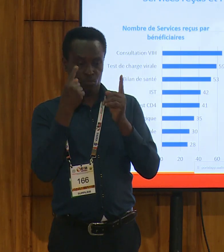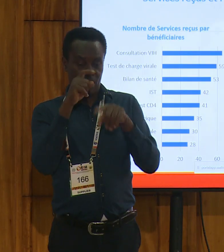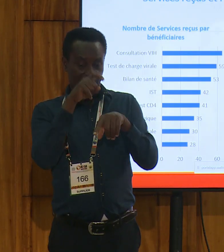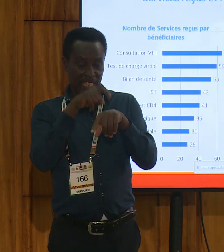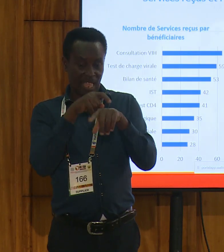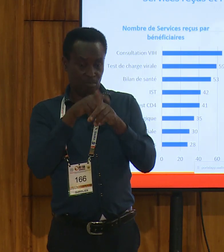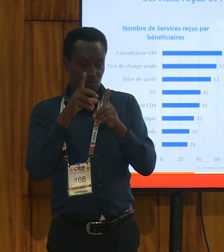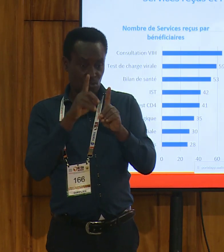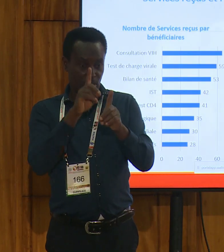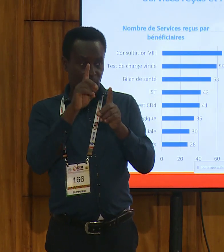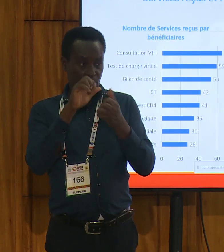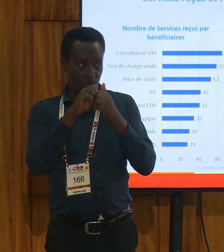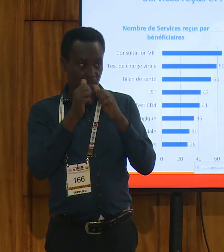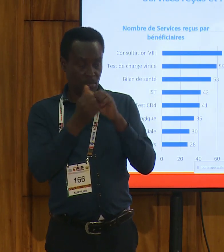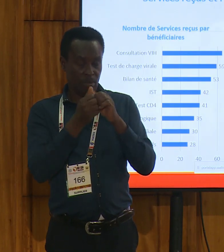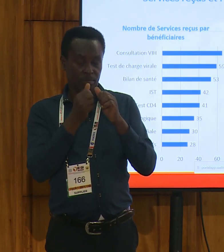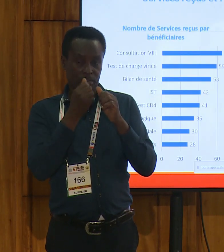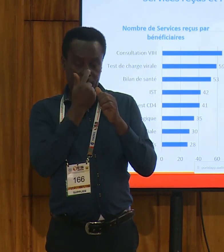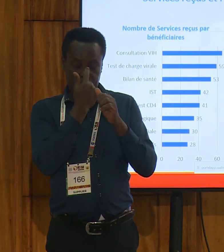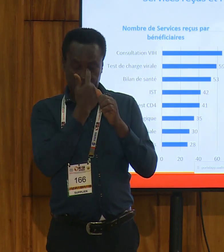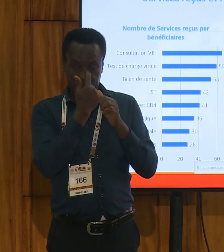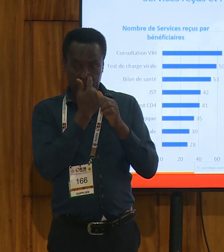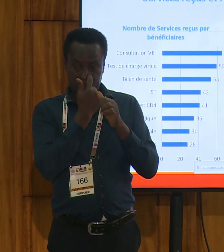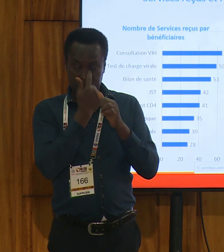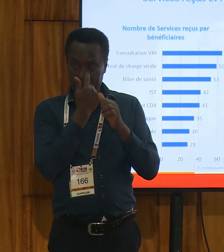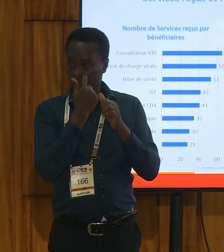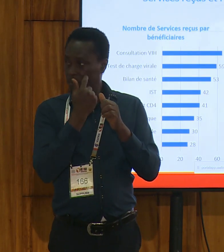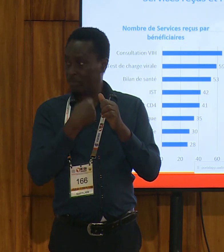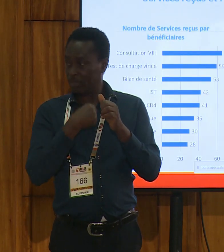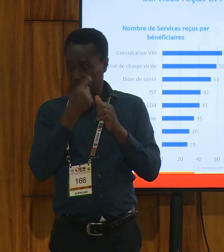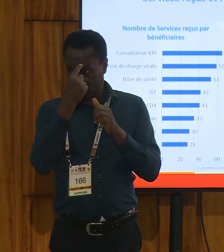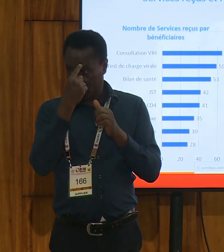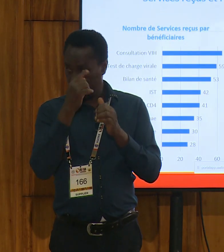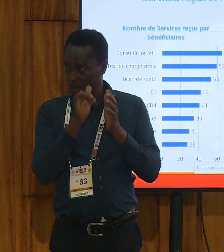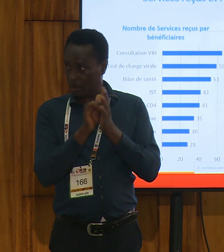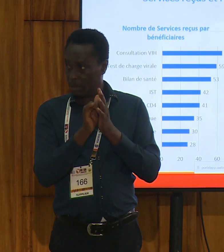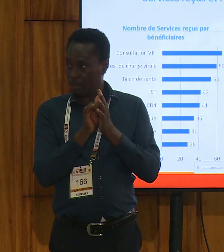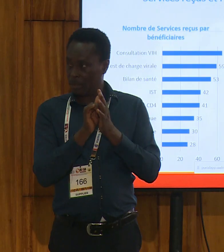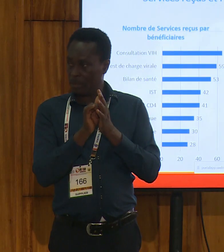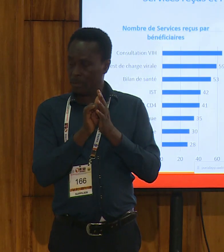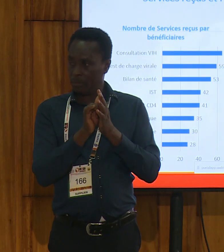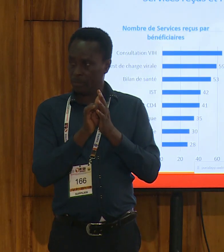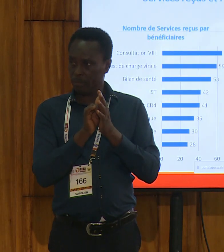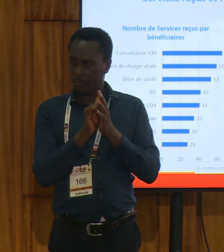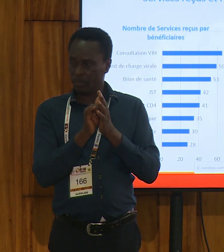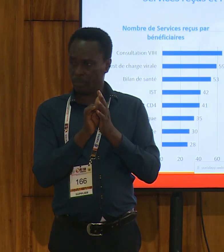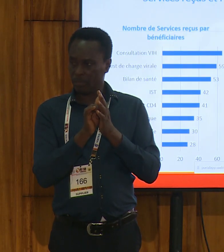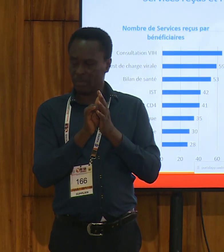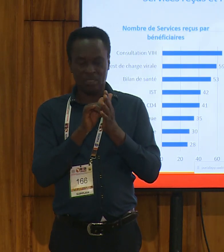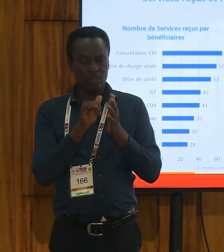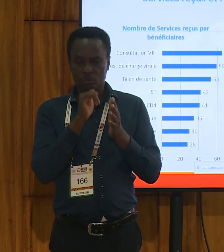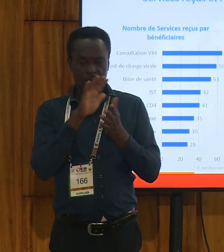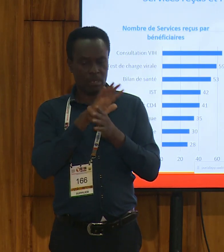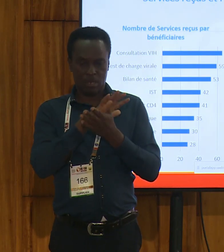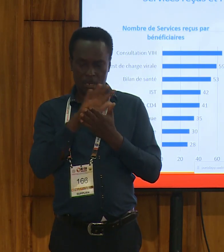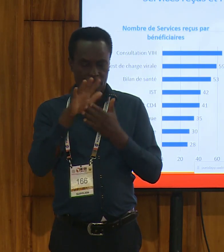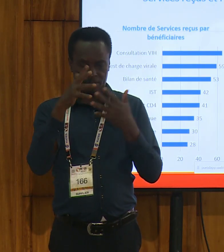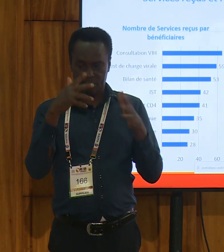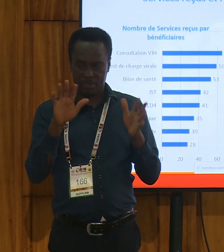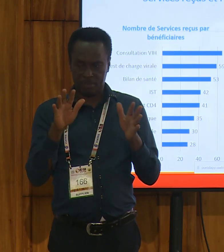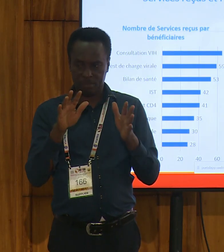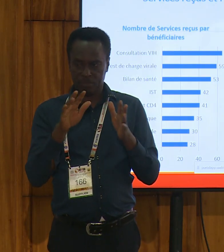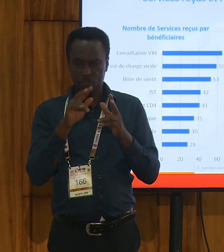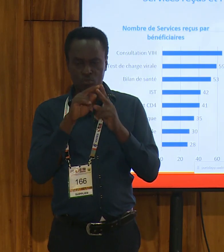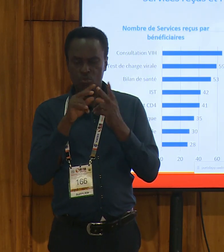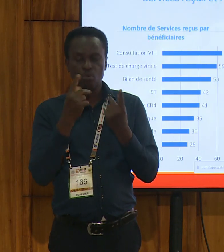avec 56% qui pensent que ce n'est pas fait. Donc, en quelque